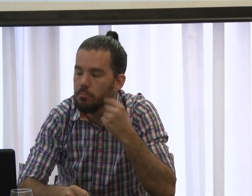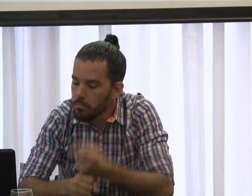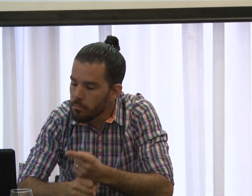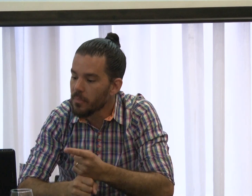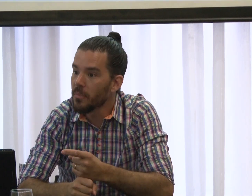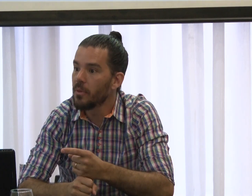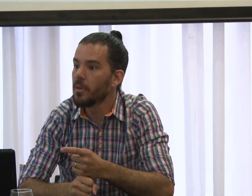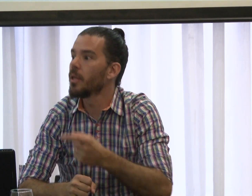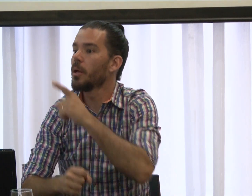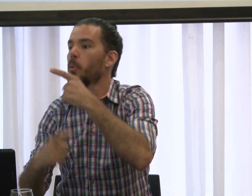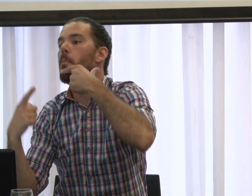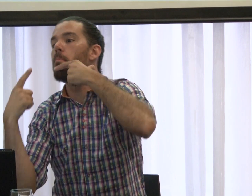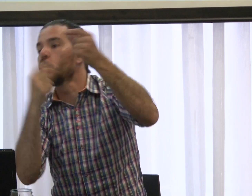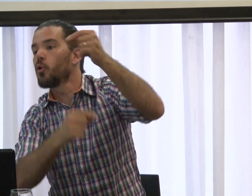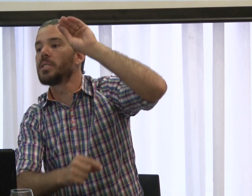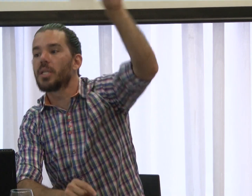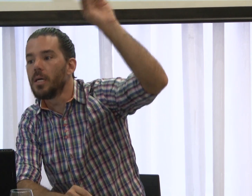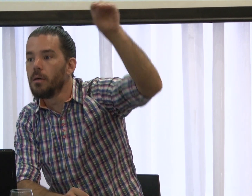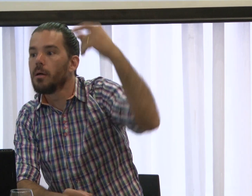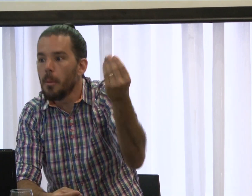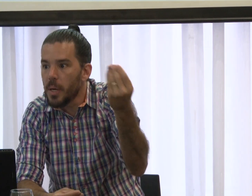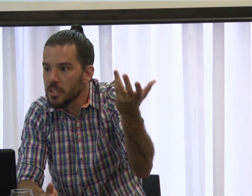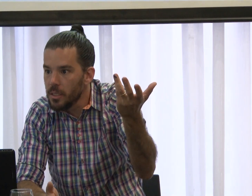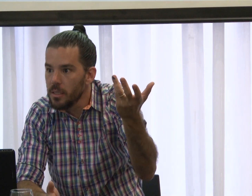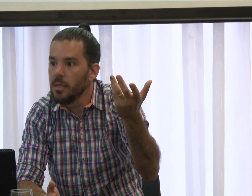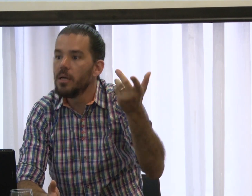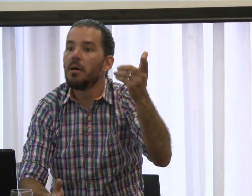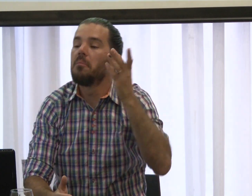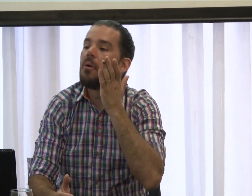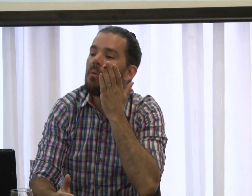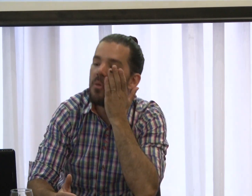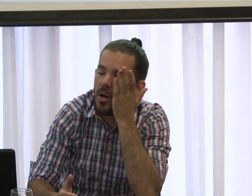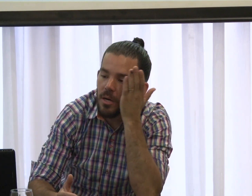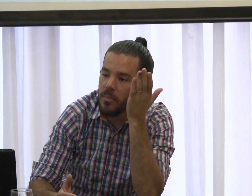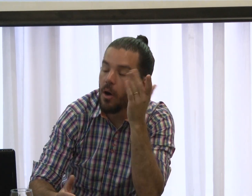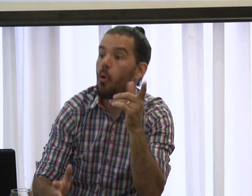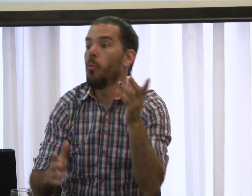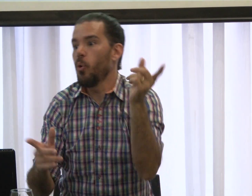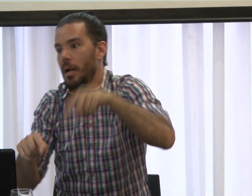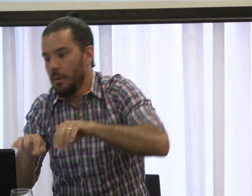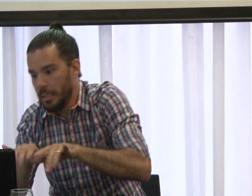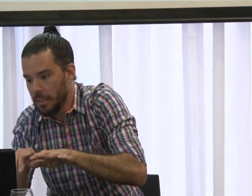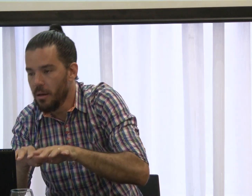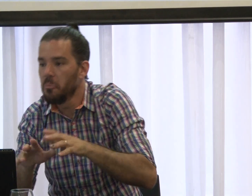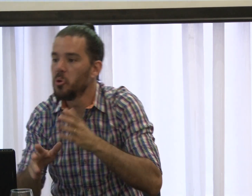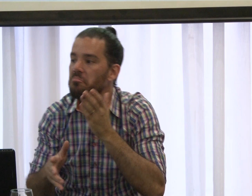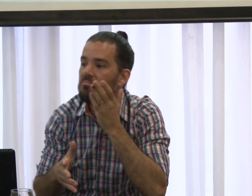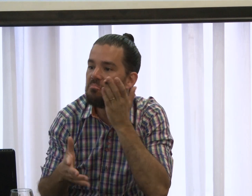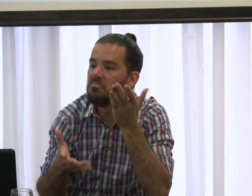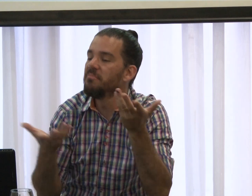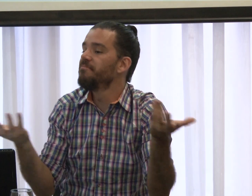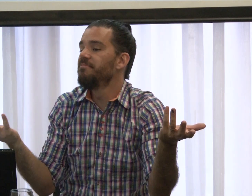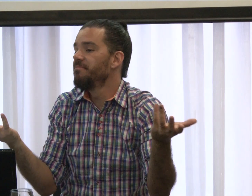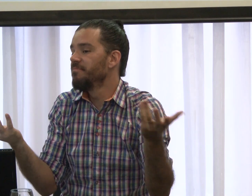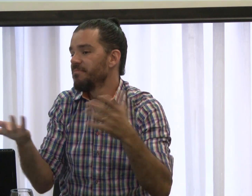vueltas, no funciona siempre bien. Muchas veces muchos hemos protestado a Telefónica, qué es lo que pasa,